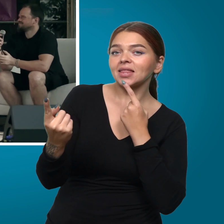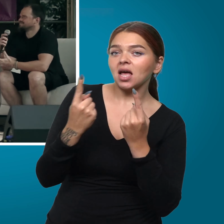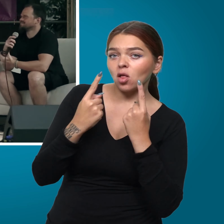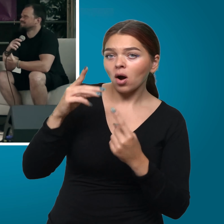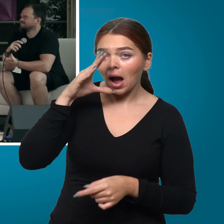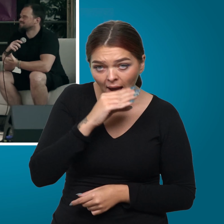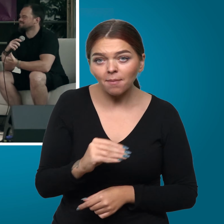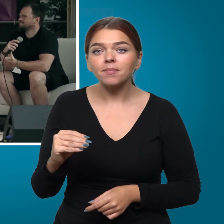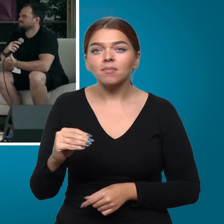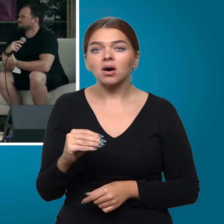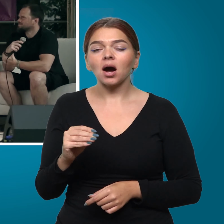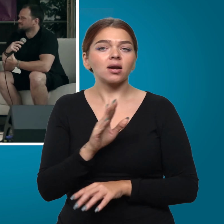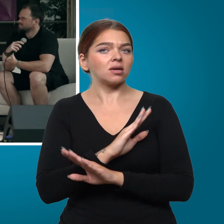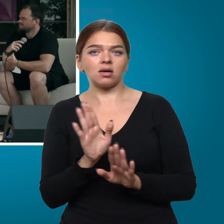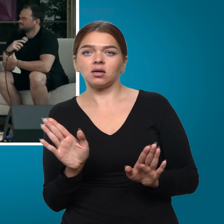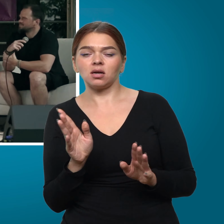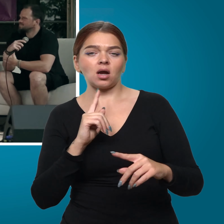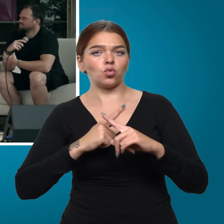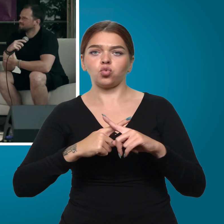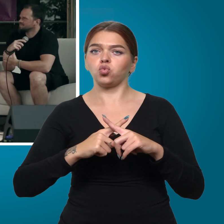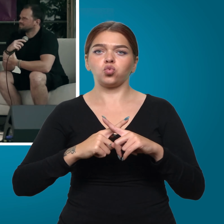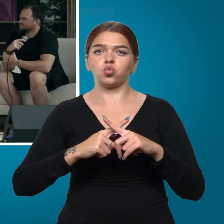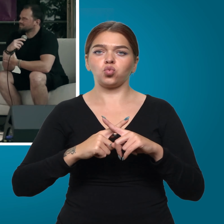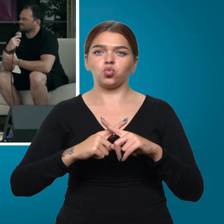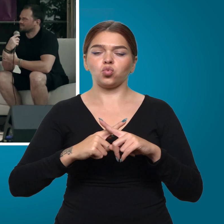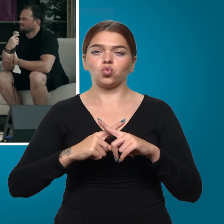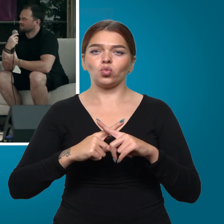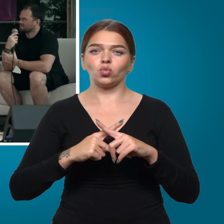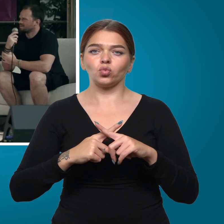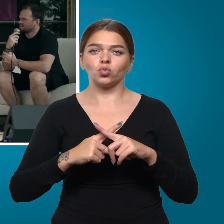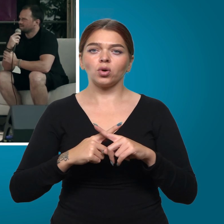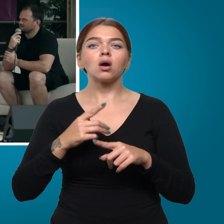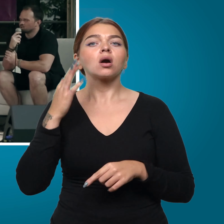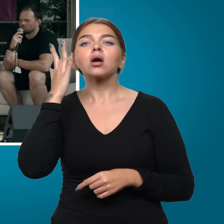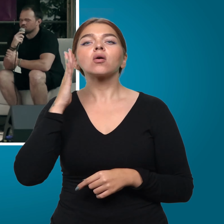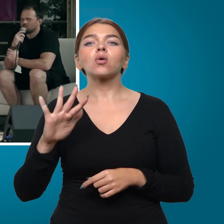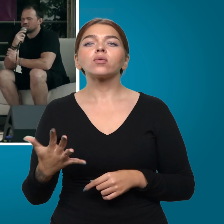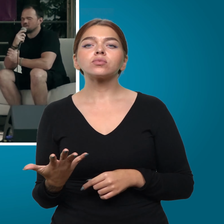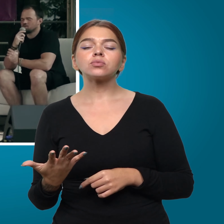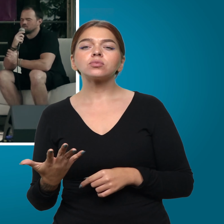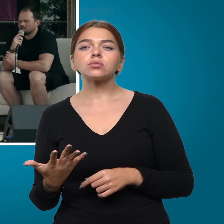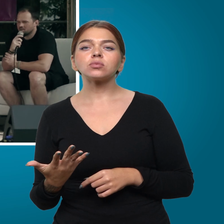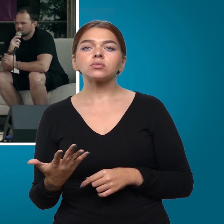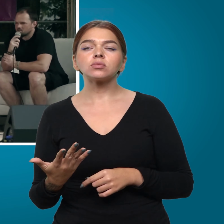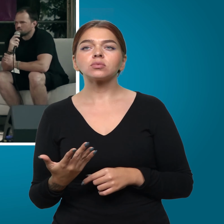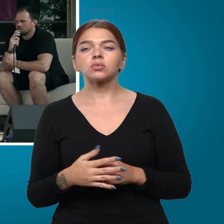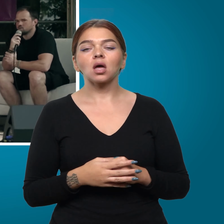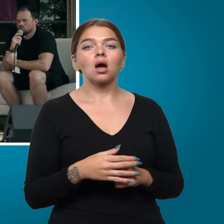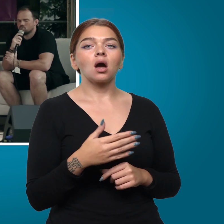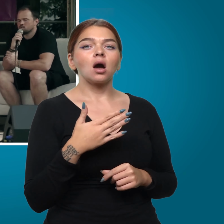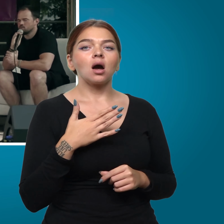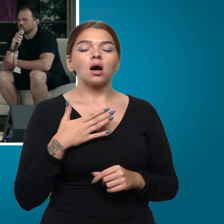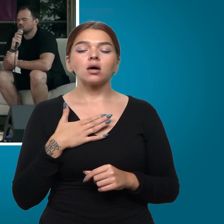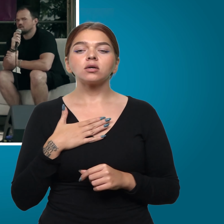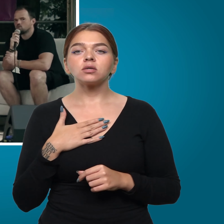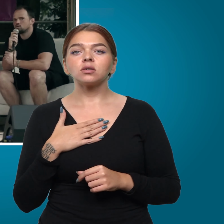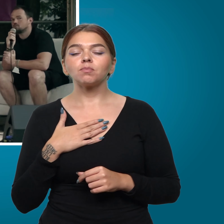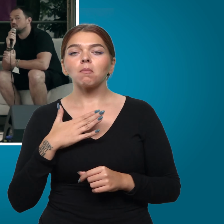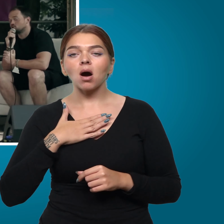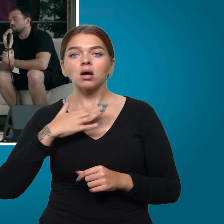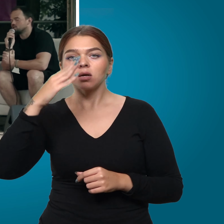tiesiog praraja, kurios mes negalime veikti? Kaip jūs galvojat? Aš turiu tokią gyvenime vieną frazę. Šiaip man su tėvais pasisekė,